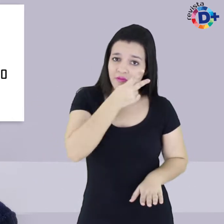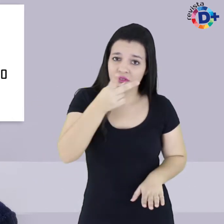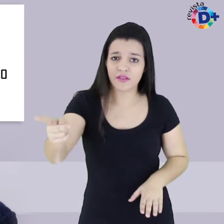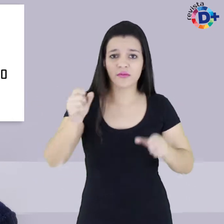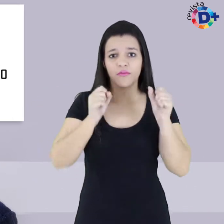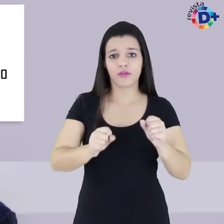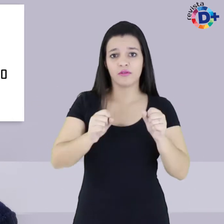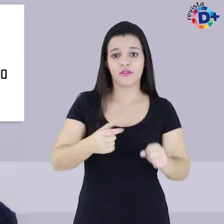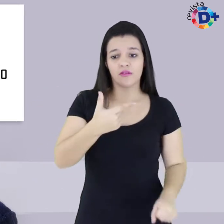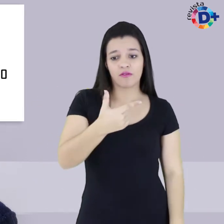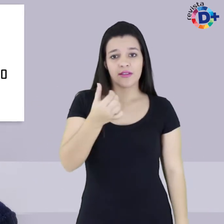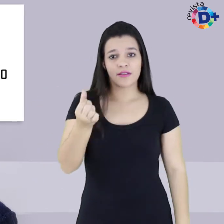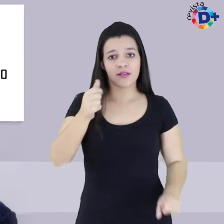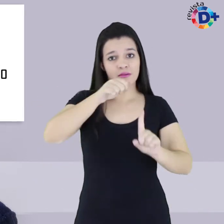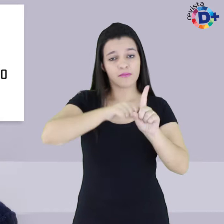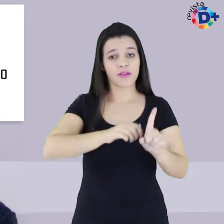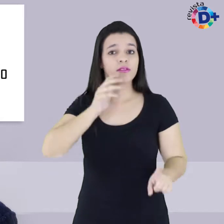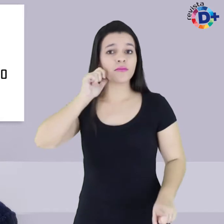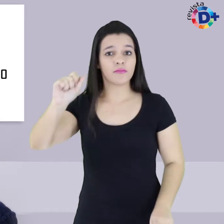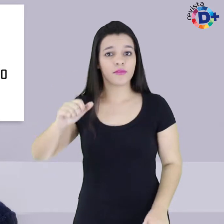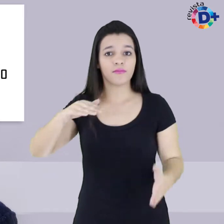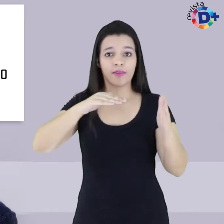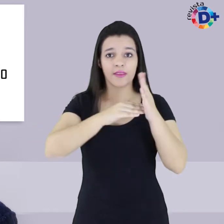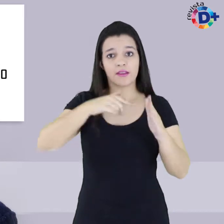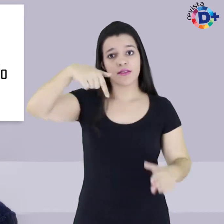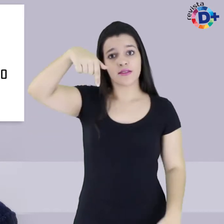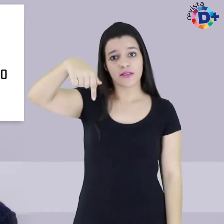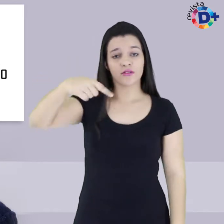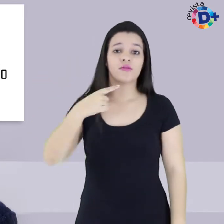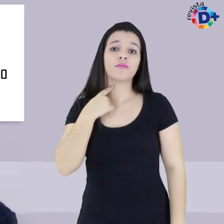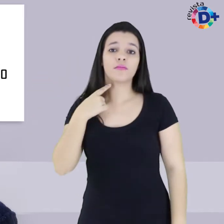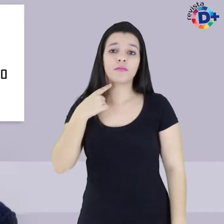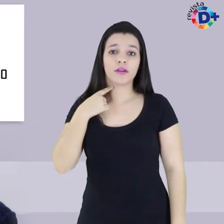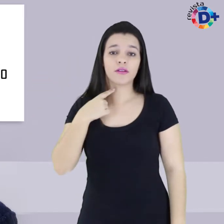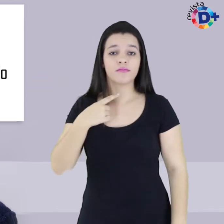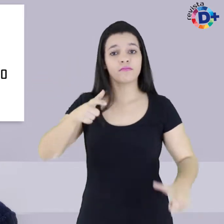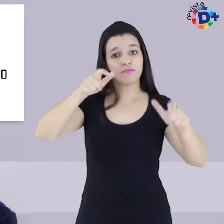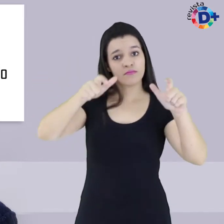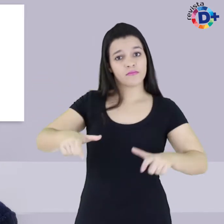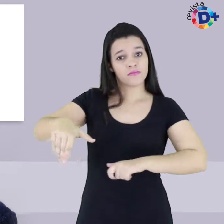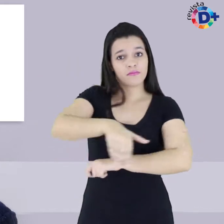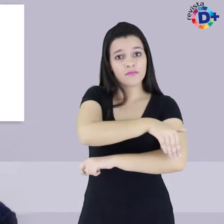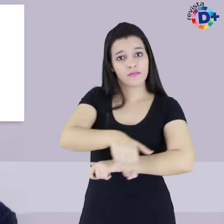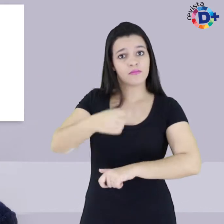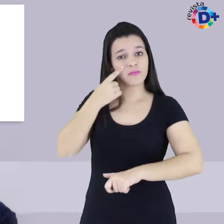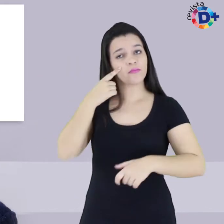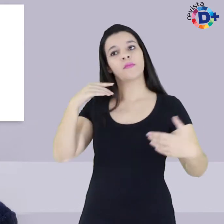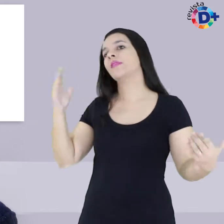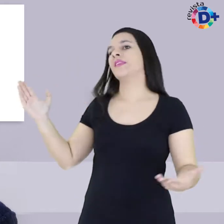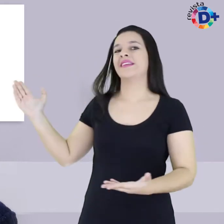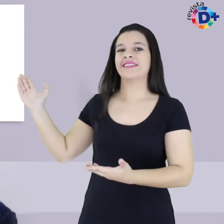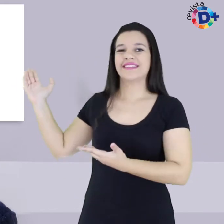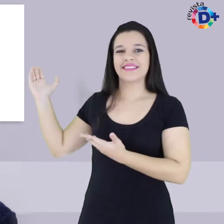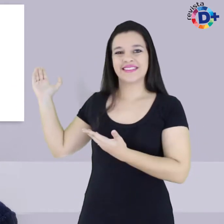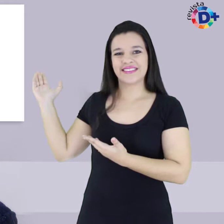até 7 de maio. Local: mezanino do MEB FAAP, Rua